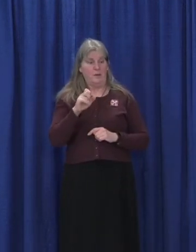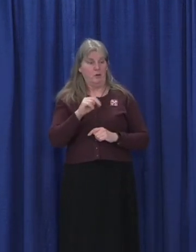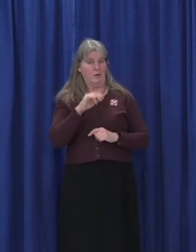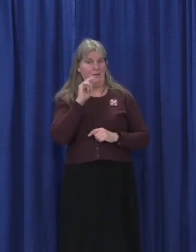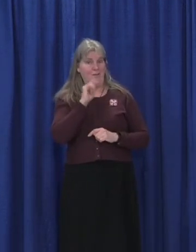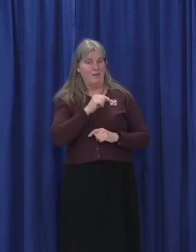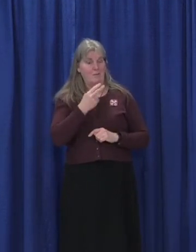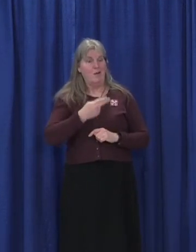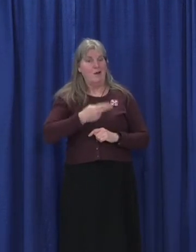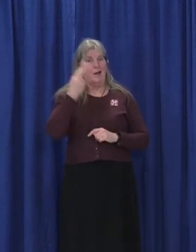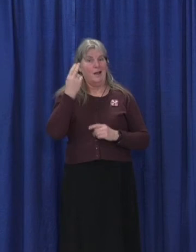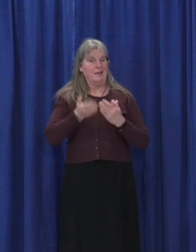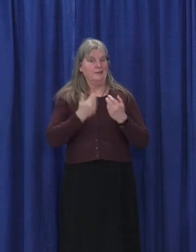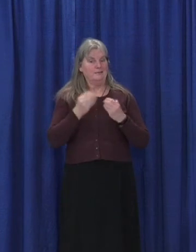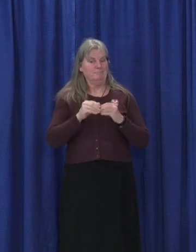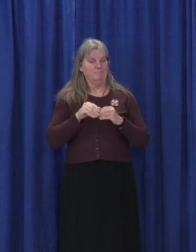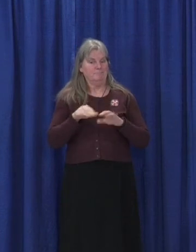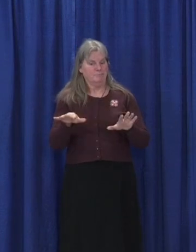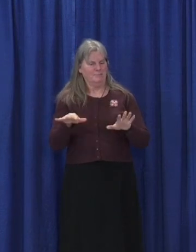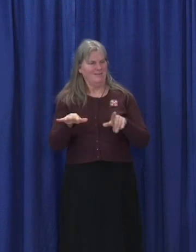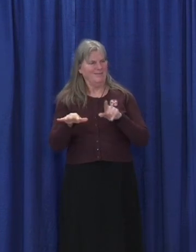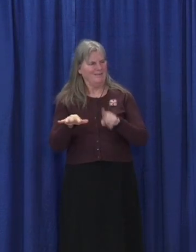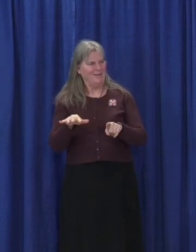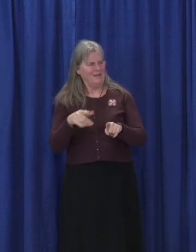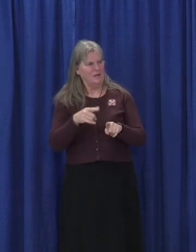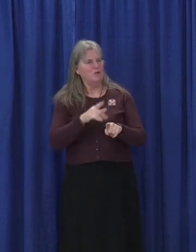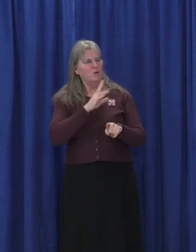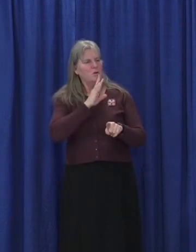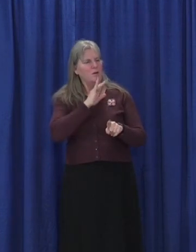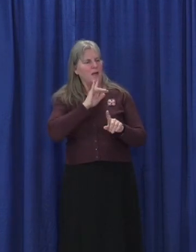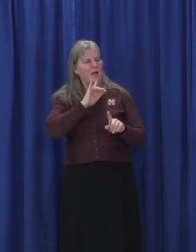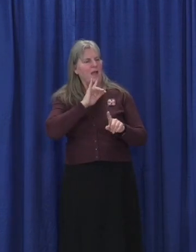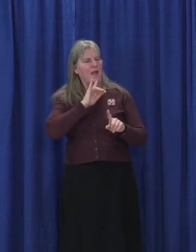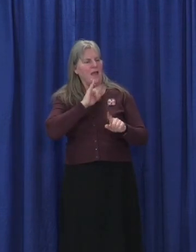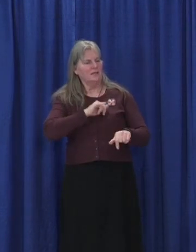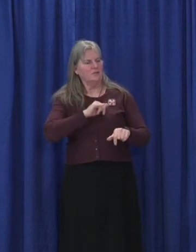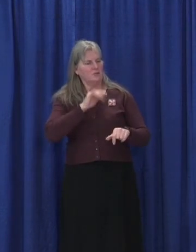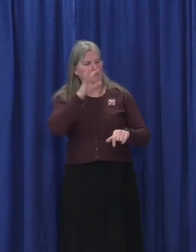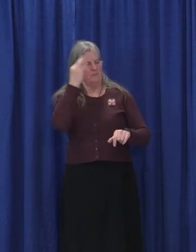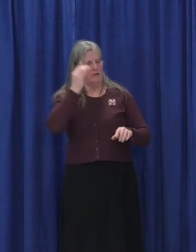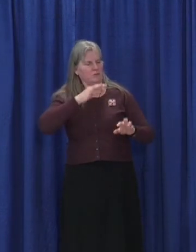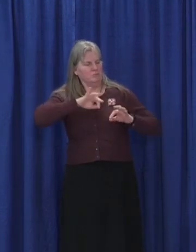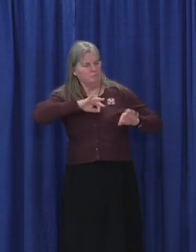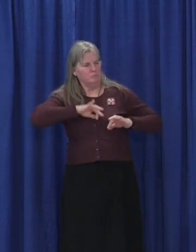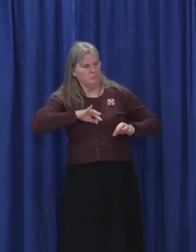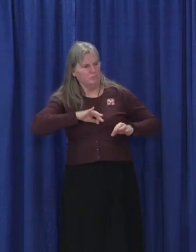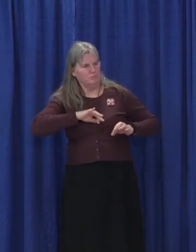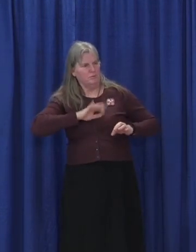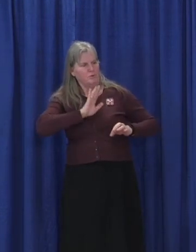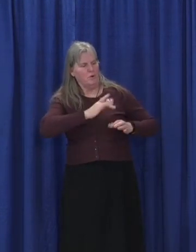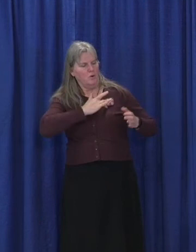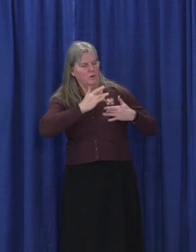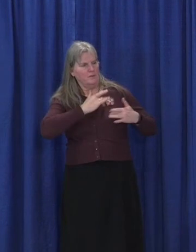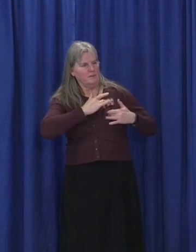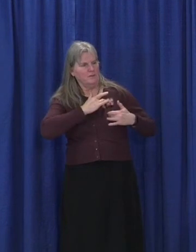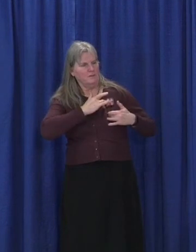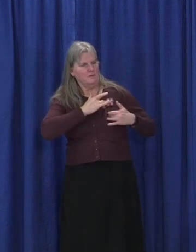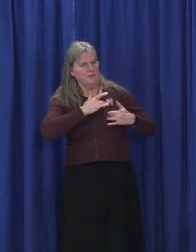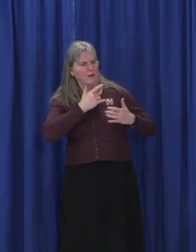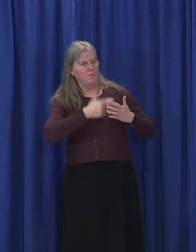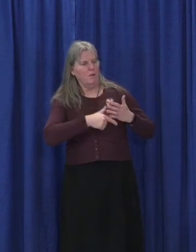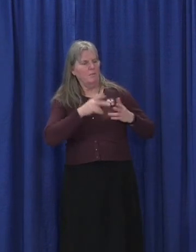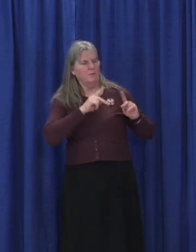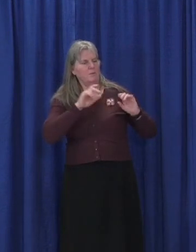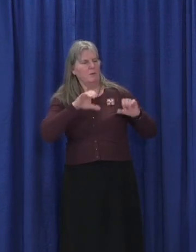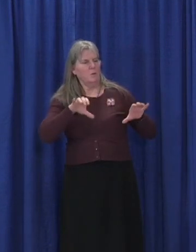is highly transmissible. Can you repeat in French why you're concerned about this variant and what people can do about